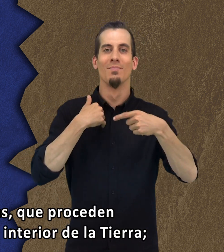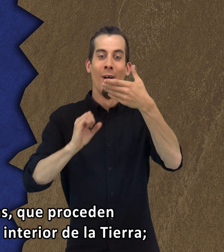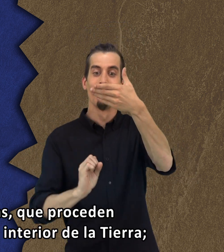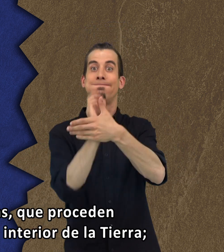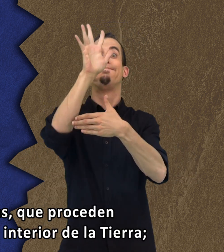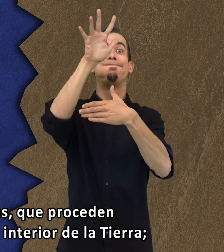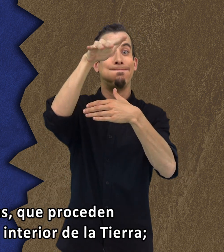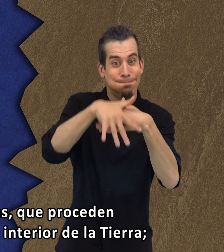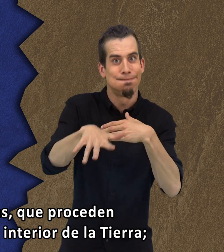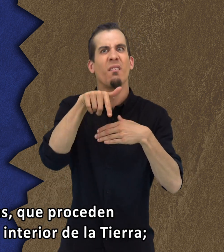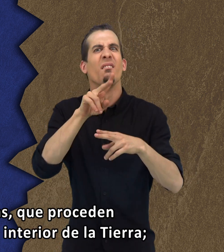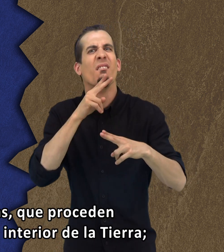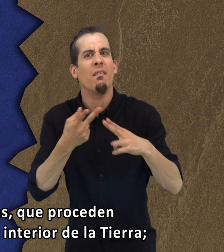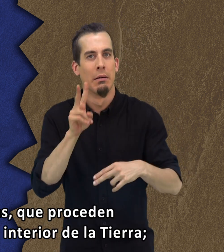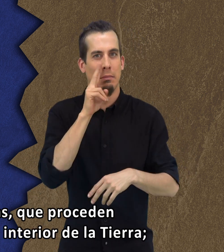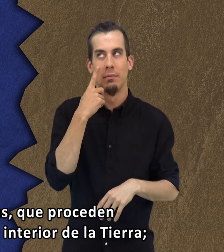magmáticas